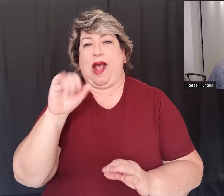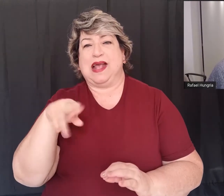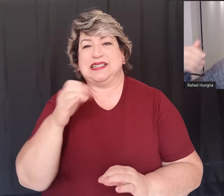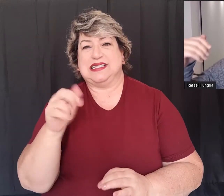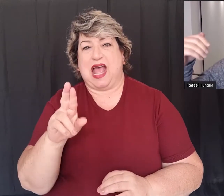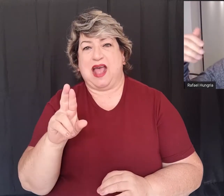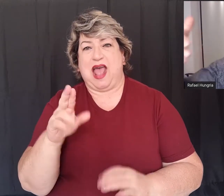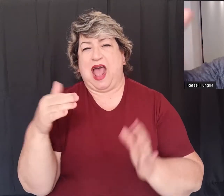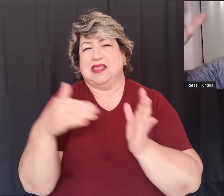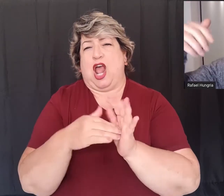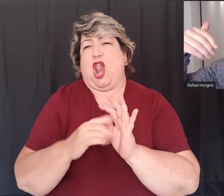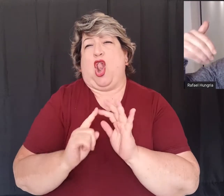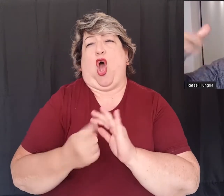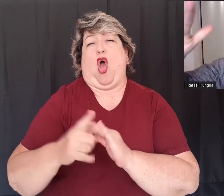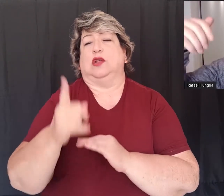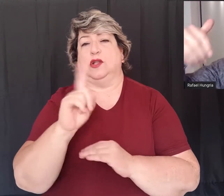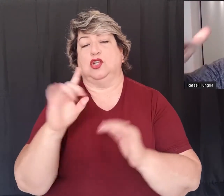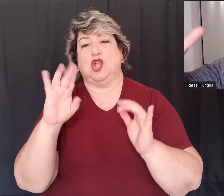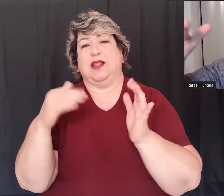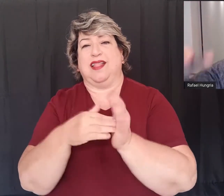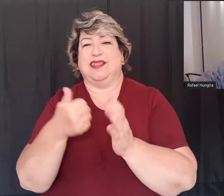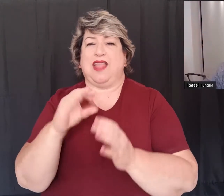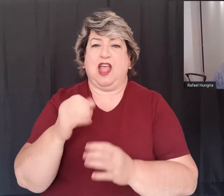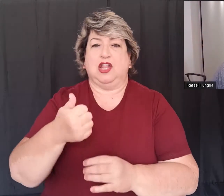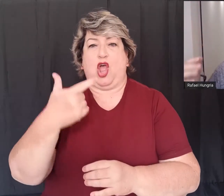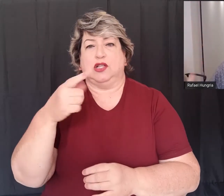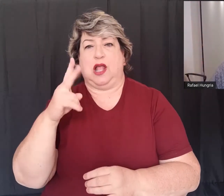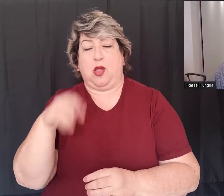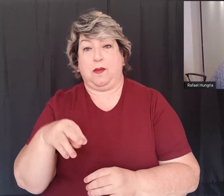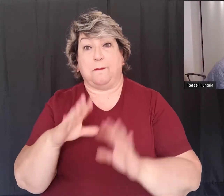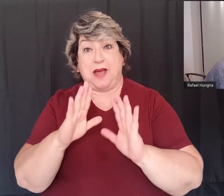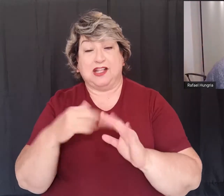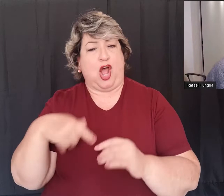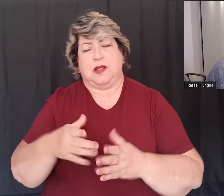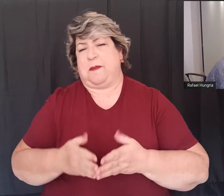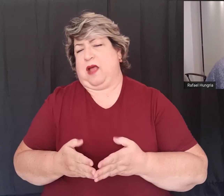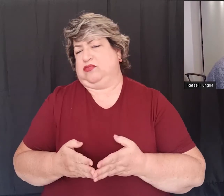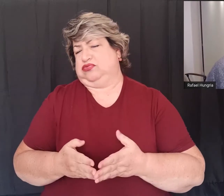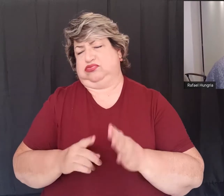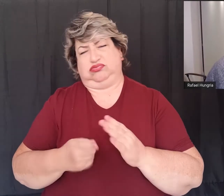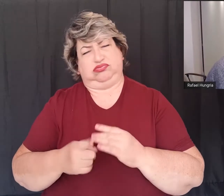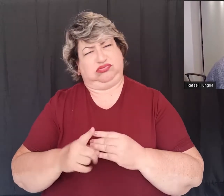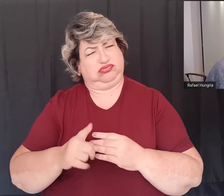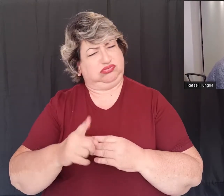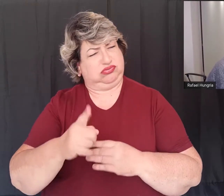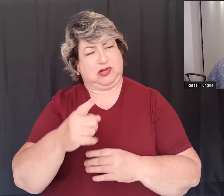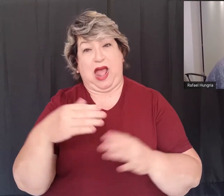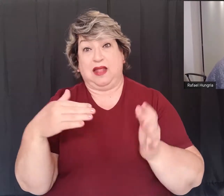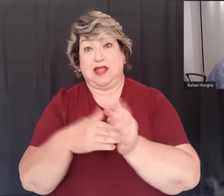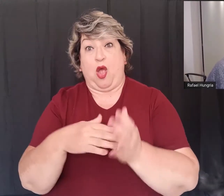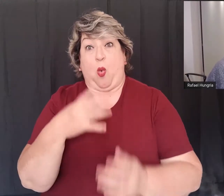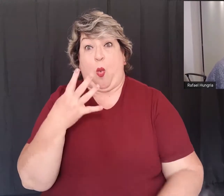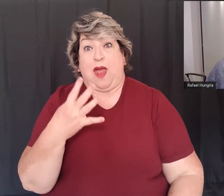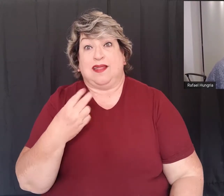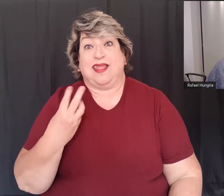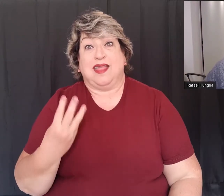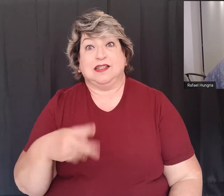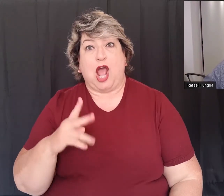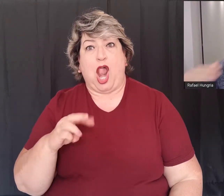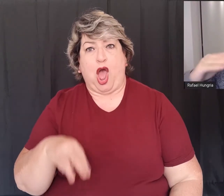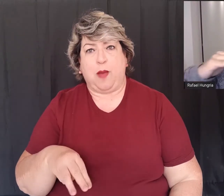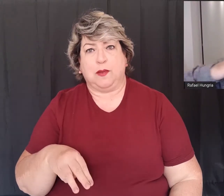linha do horizonte? O barco continuou indo, 10, 12, 15, 20, chegou a 43 quilômetros de